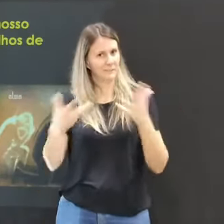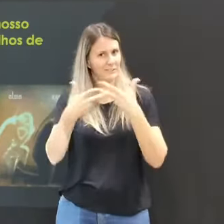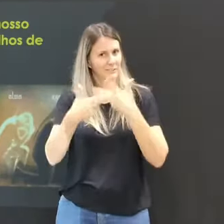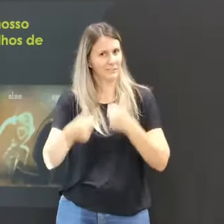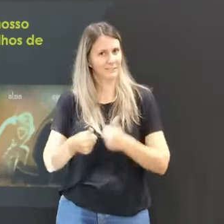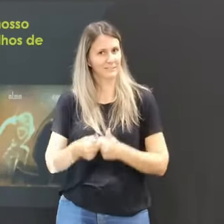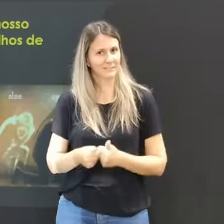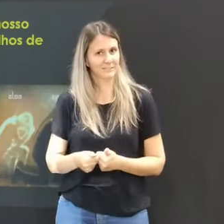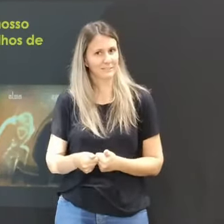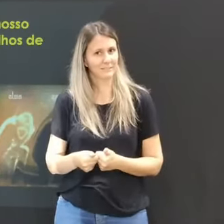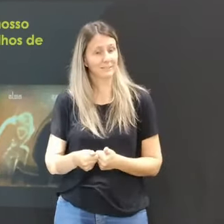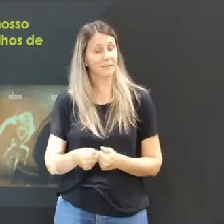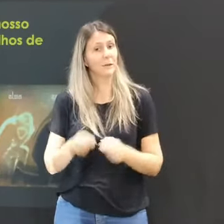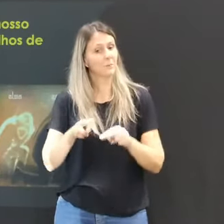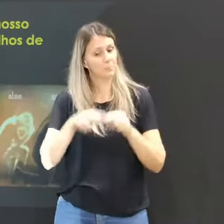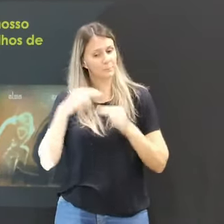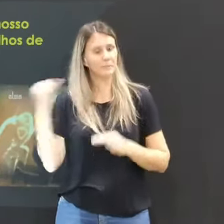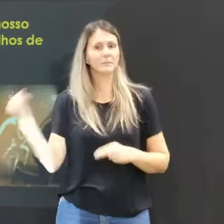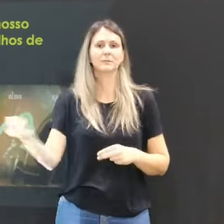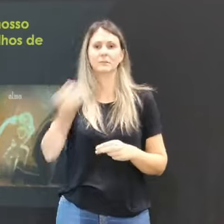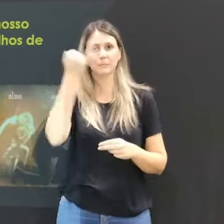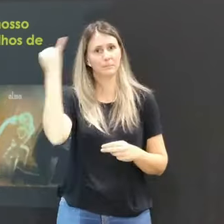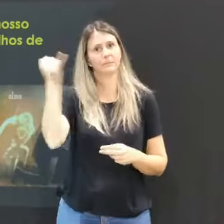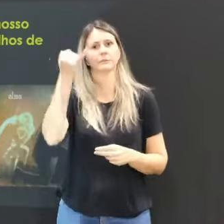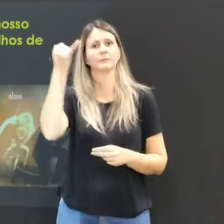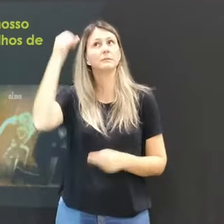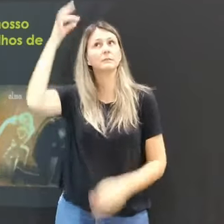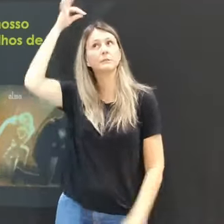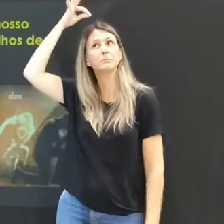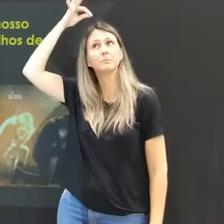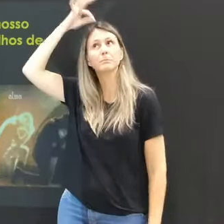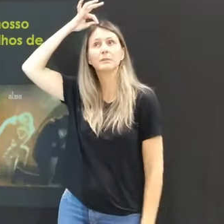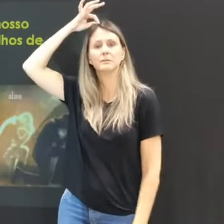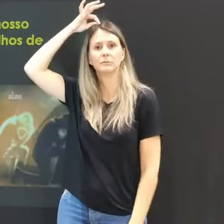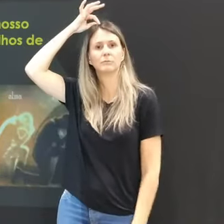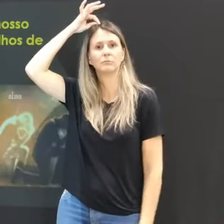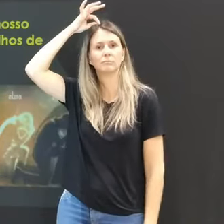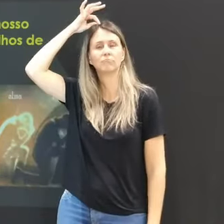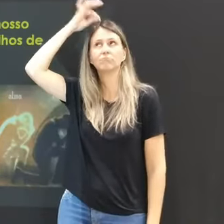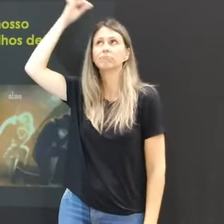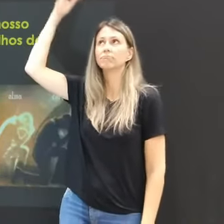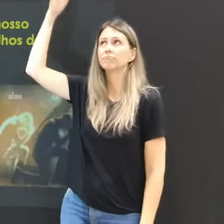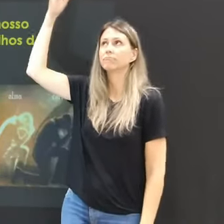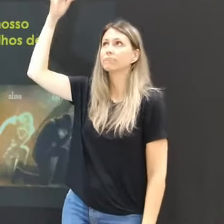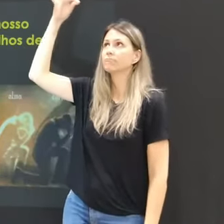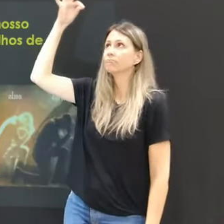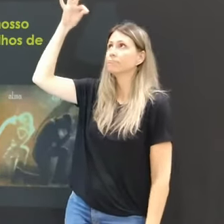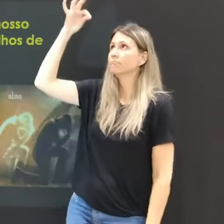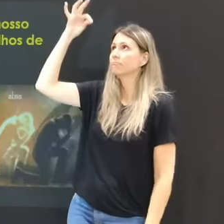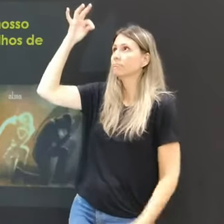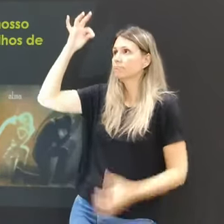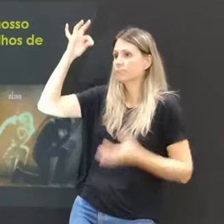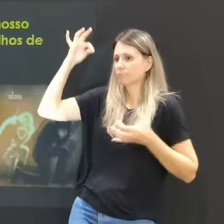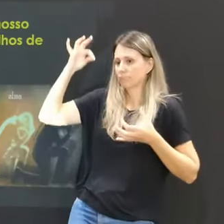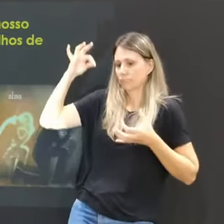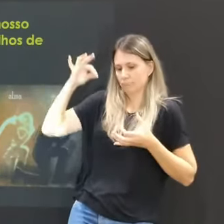isso? Não é maravilhoso? Por isso é muito importante nós, né, temos a presença do Espírito Santo em nossa